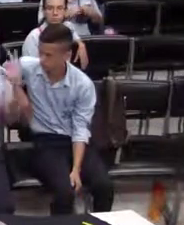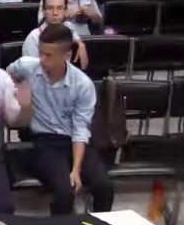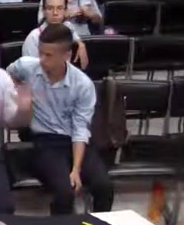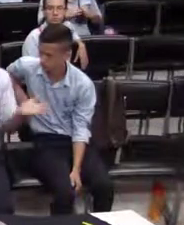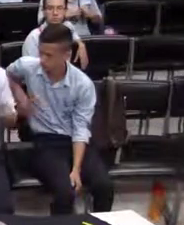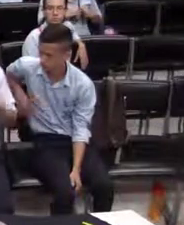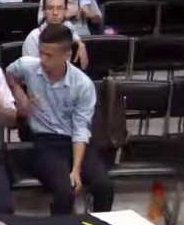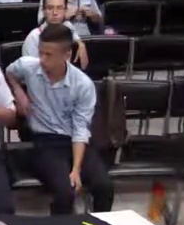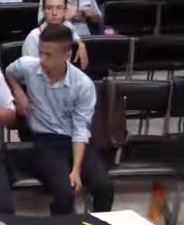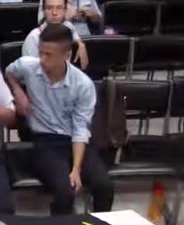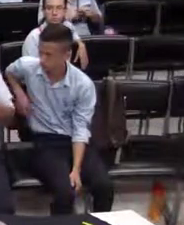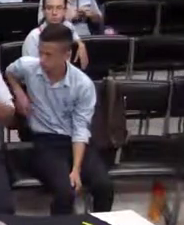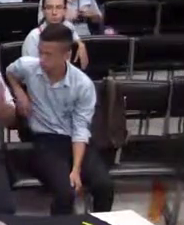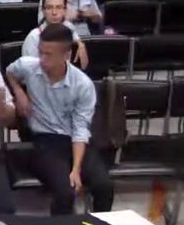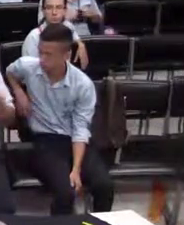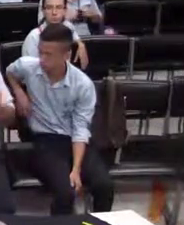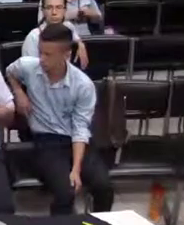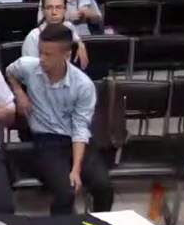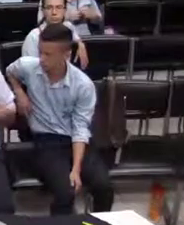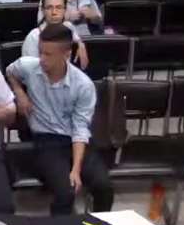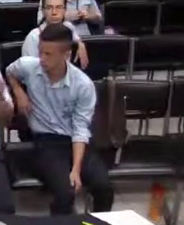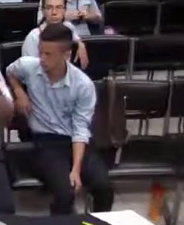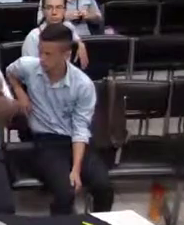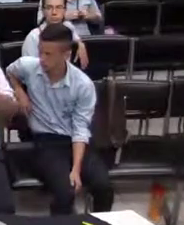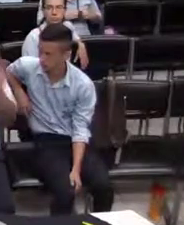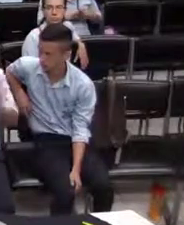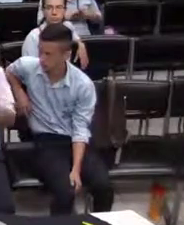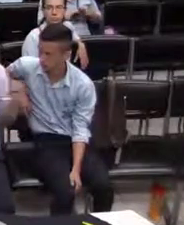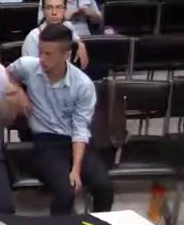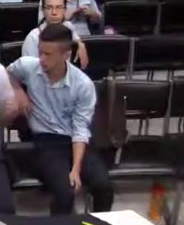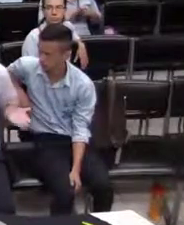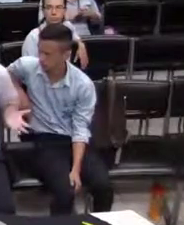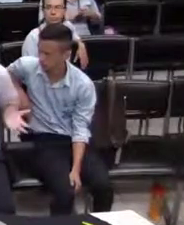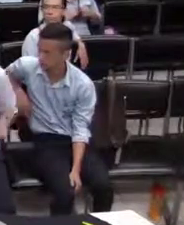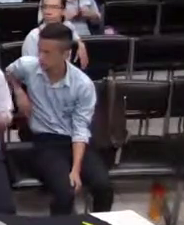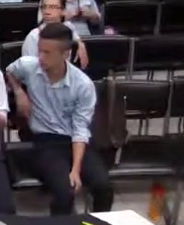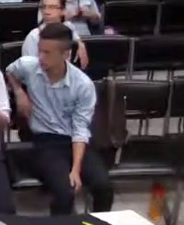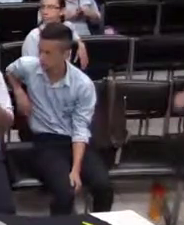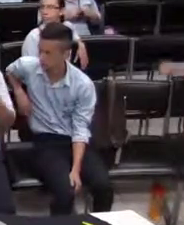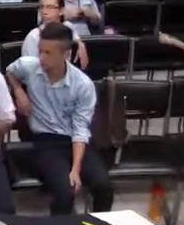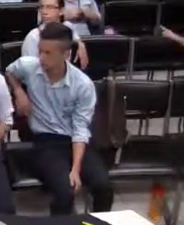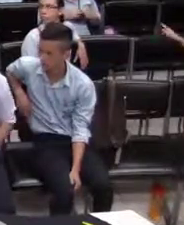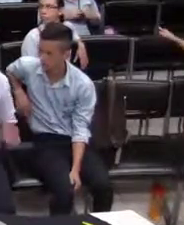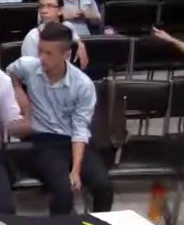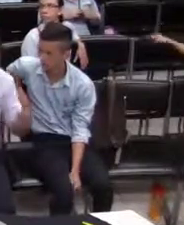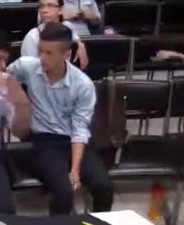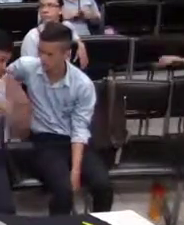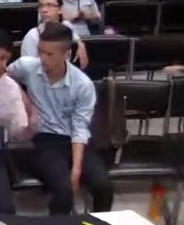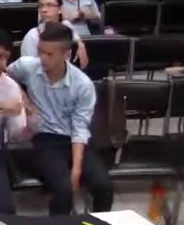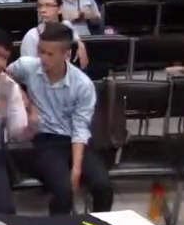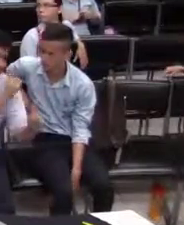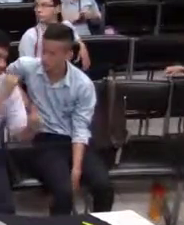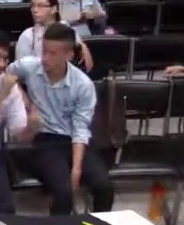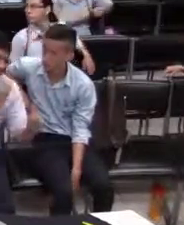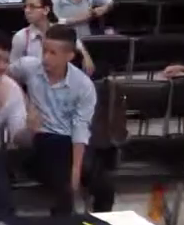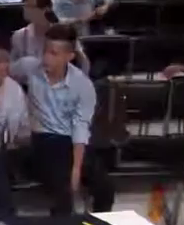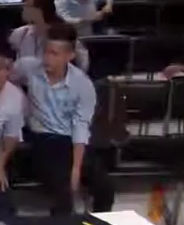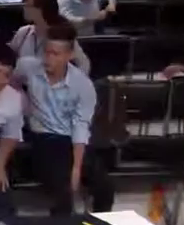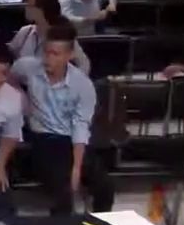cuenta que hay muchos sordos profundos que les colocan el implante y ellos lo único que perciben son algunos como ruidos o vibraciones y es como